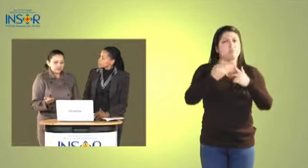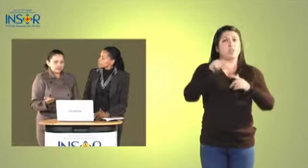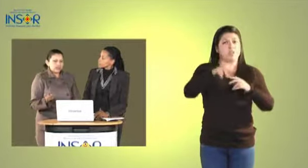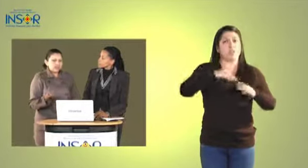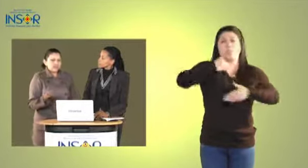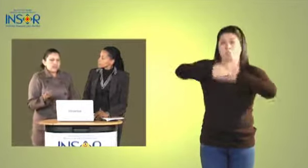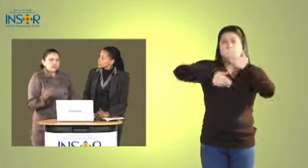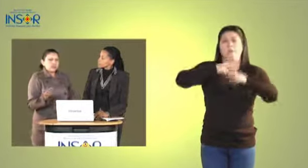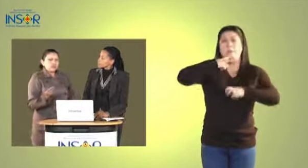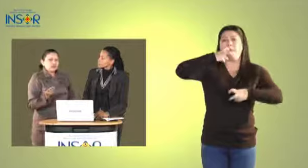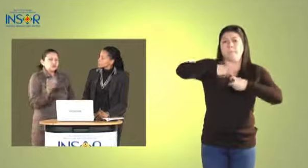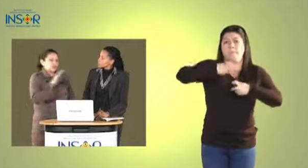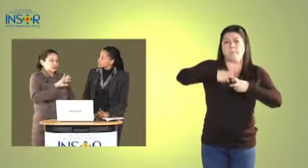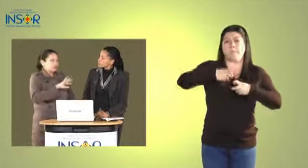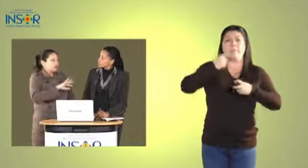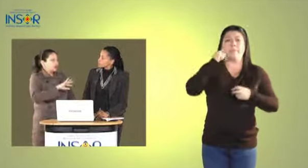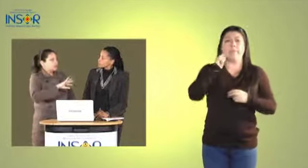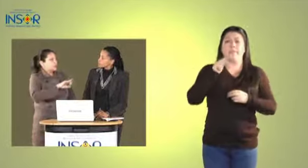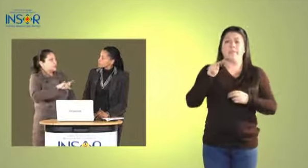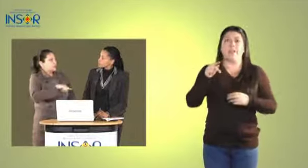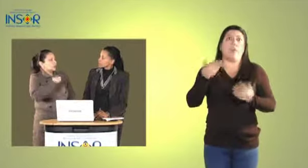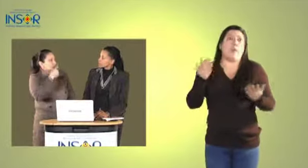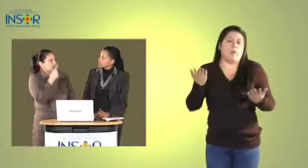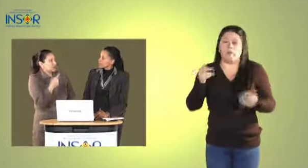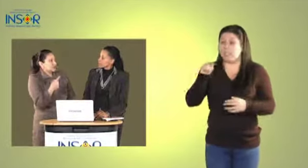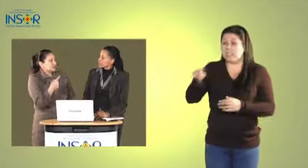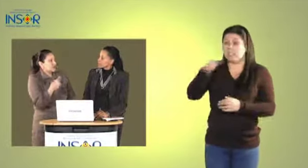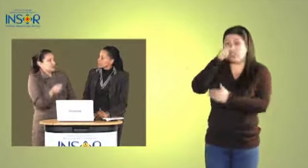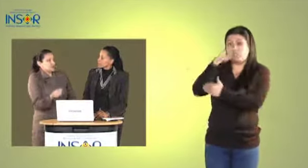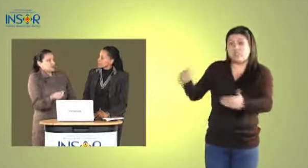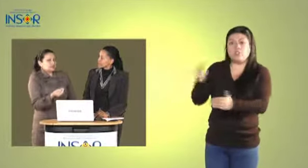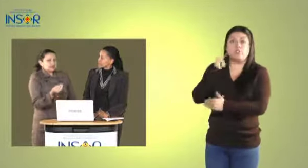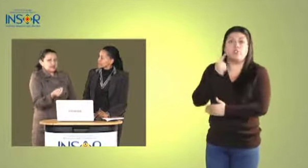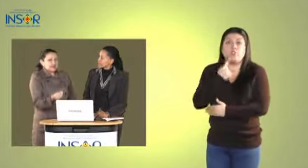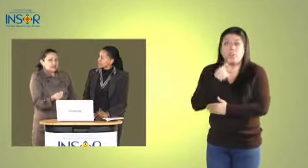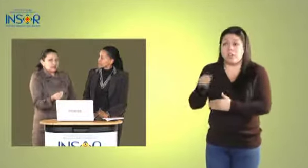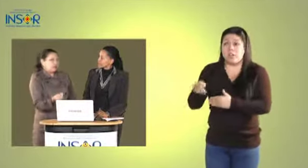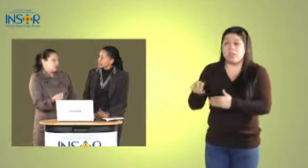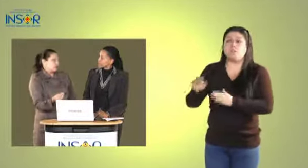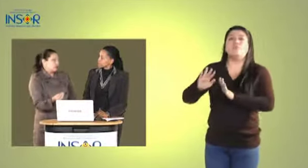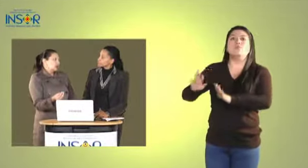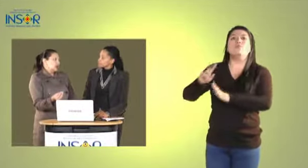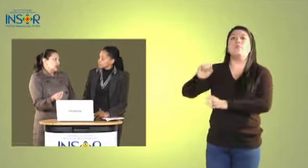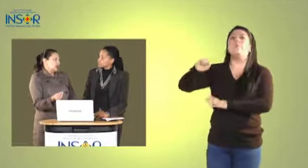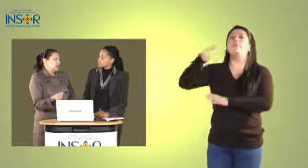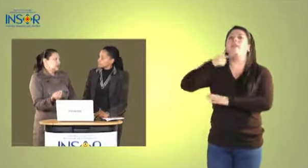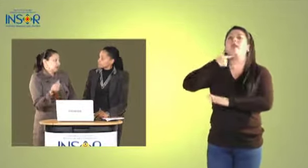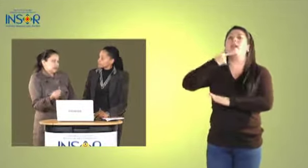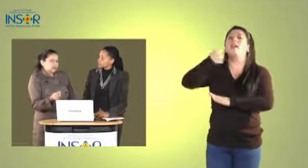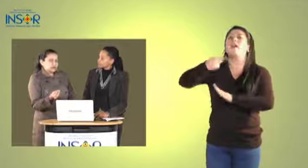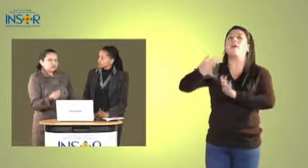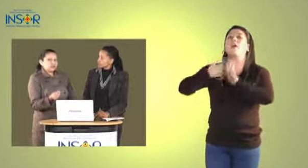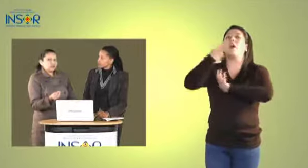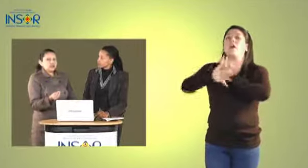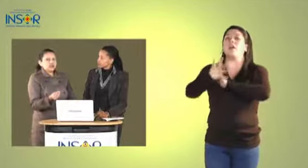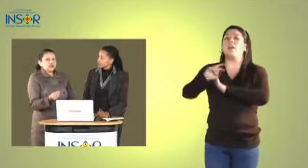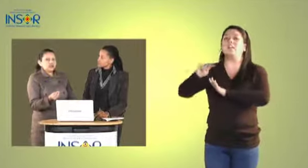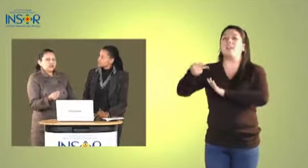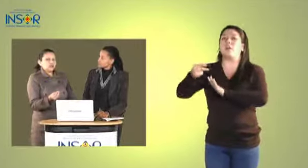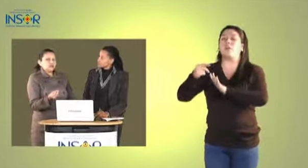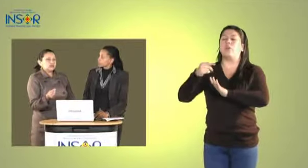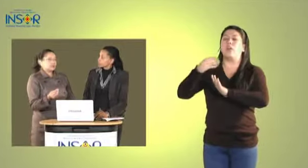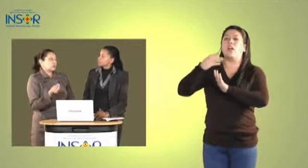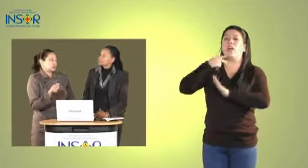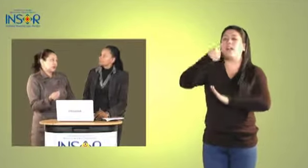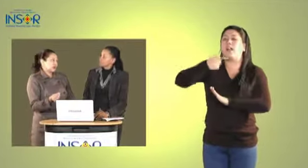complejo, y esperar que un niño sordo, que como segunda lengua lo va a hacer, lo empiece a hacer desde el comienzo, sin tener los elementos que le dan la